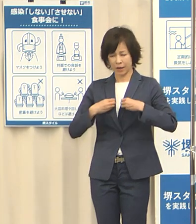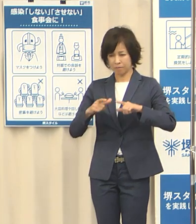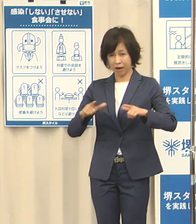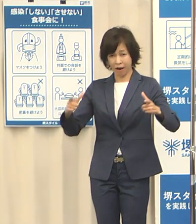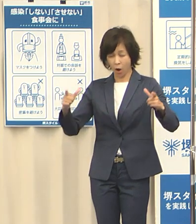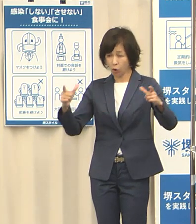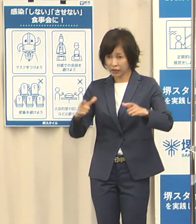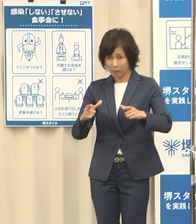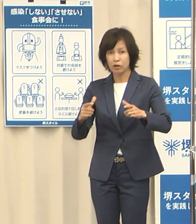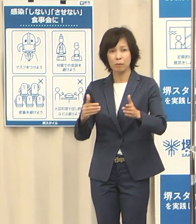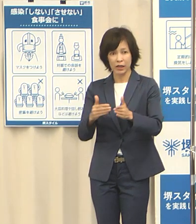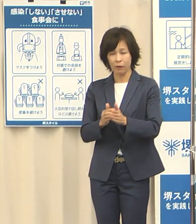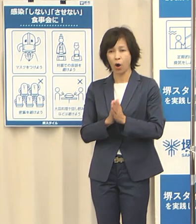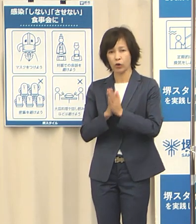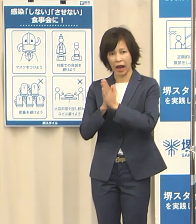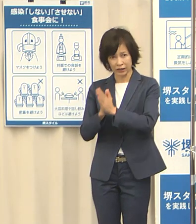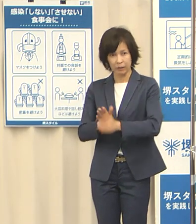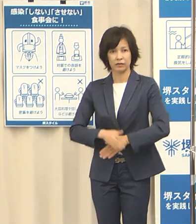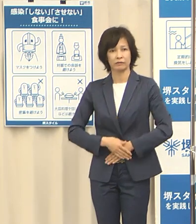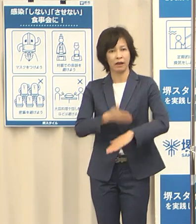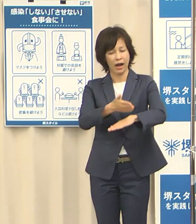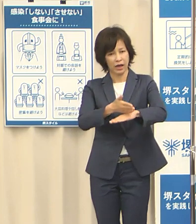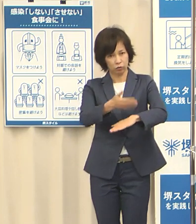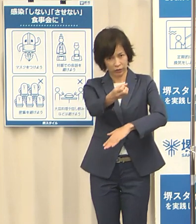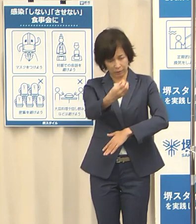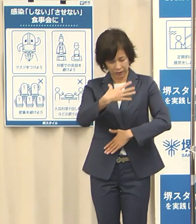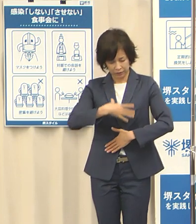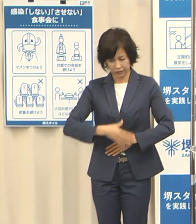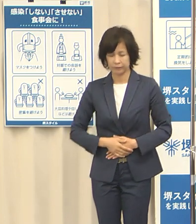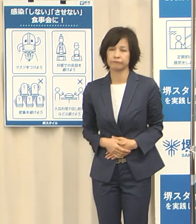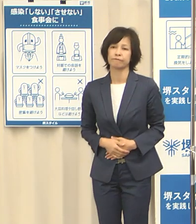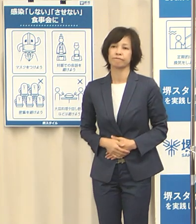。 ありがとうございます。